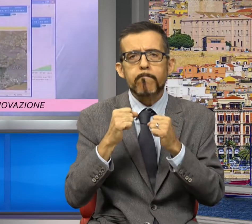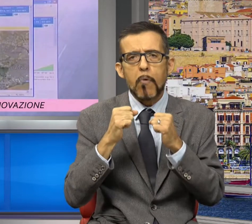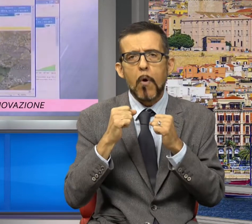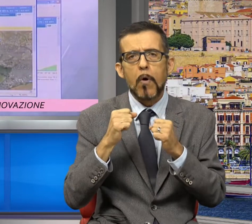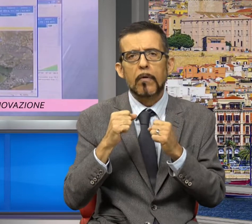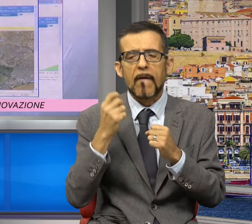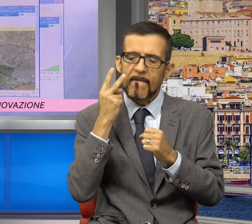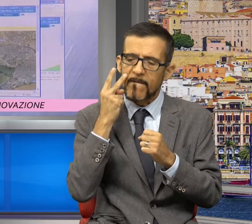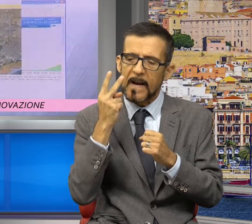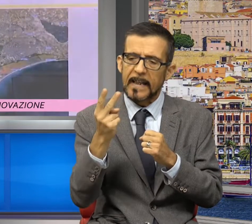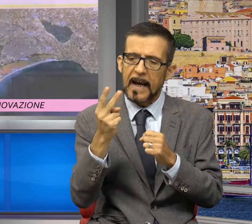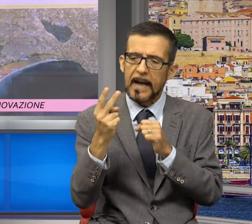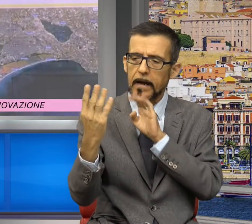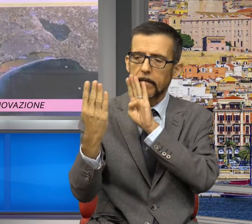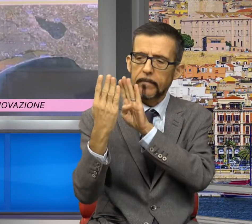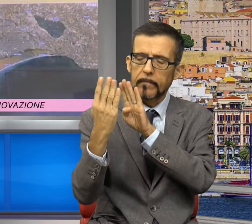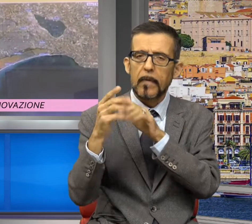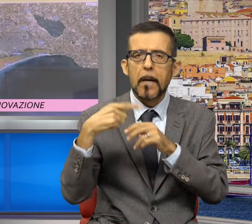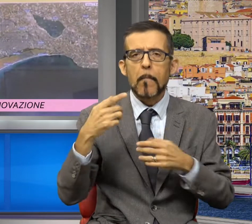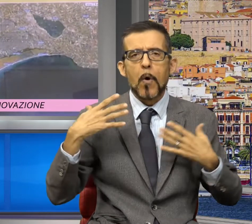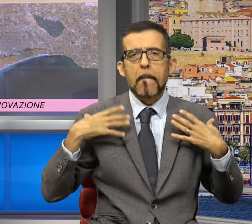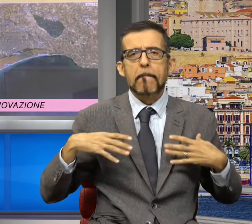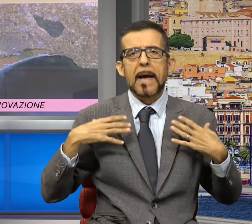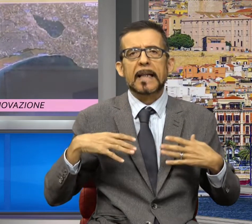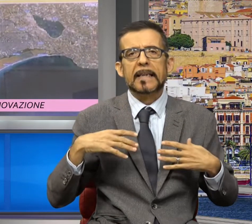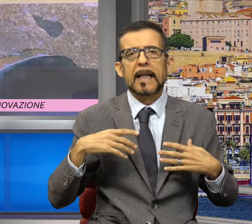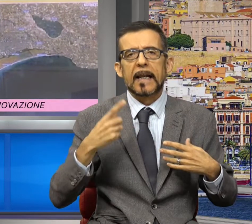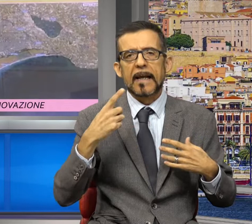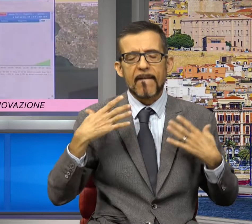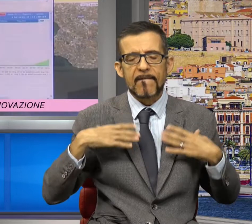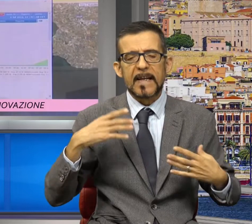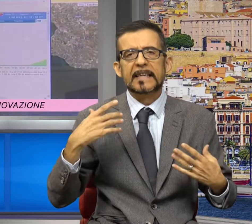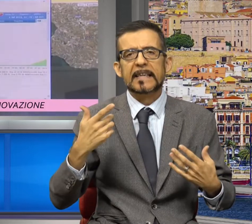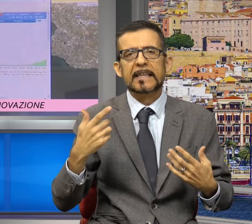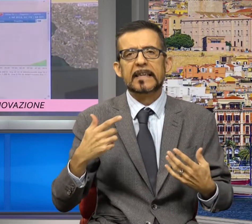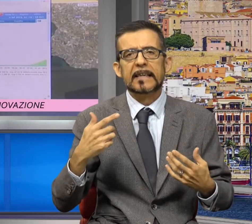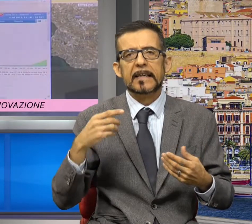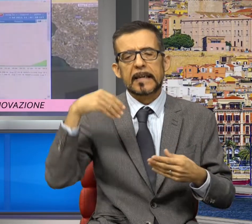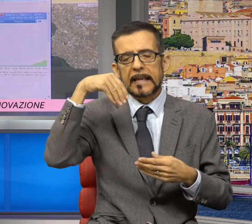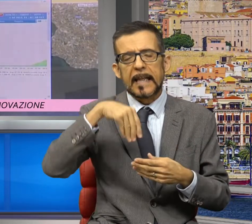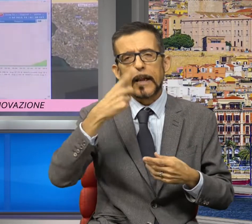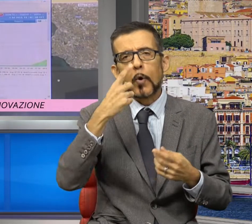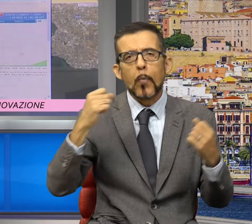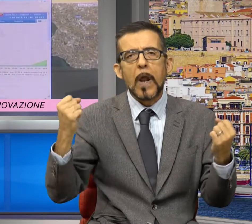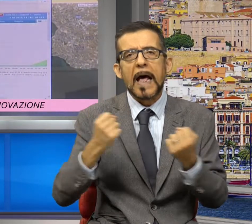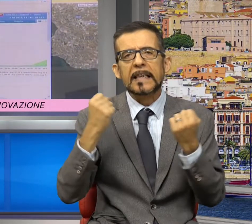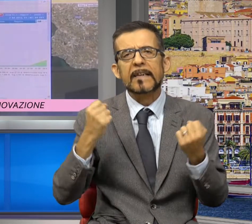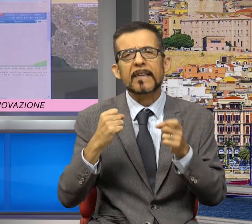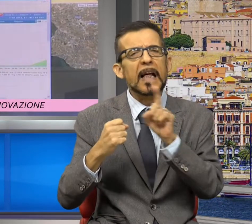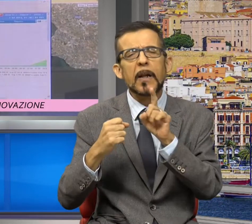vedere e può indossare magari un campionario di vestiti all'interno di un'attività senza dover fare nulla. Oppure